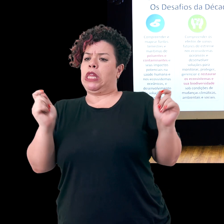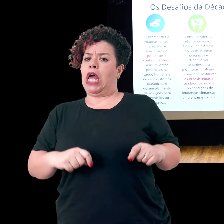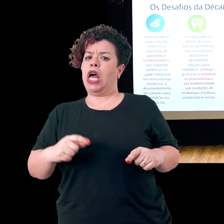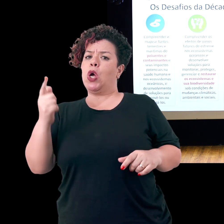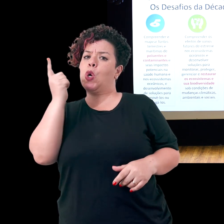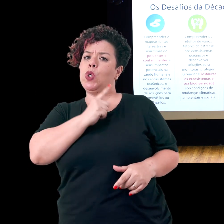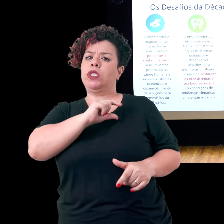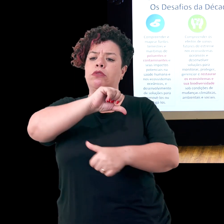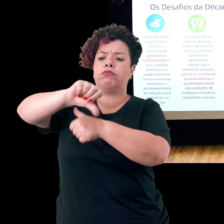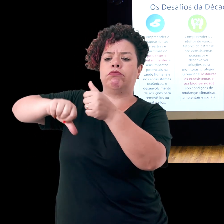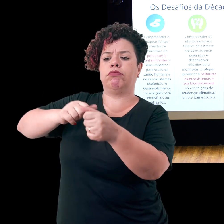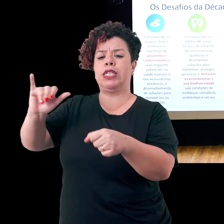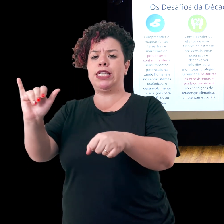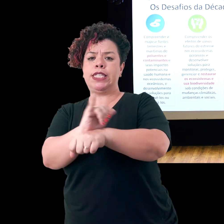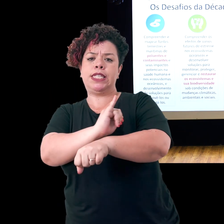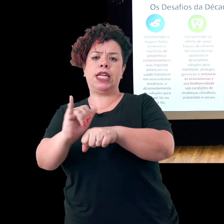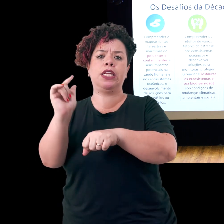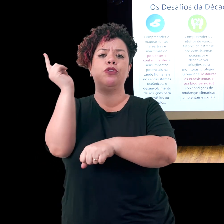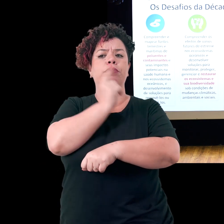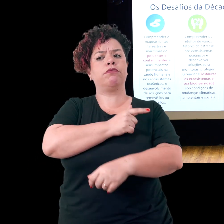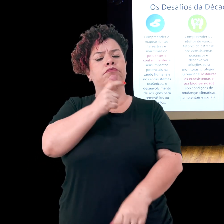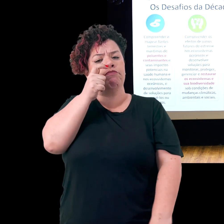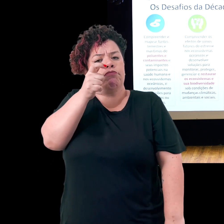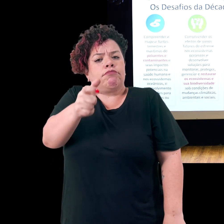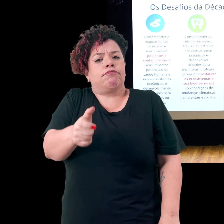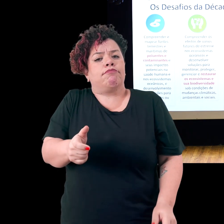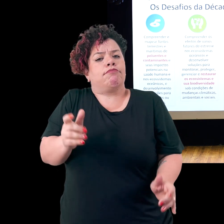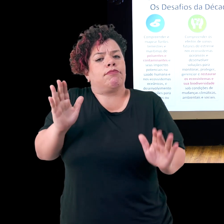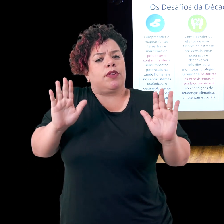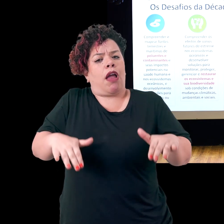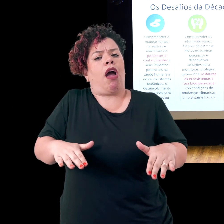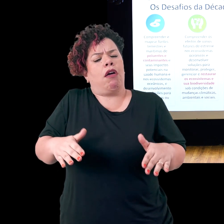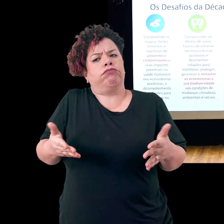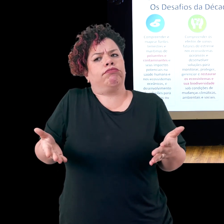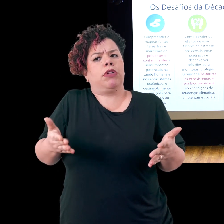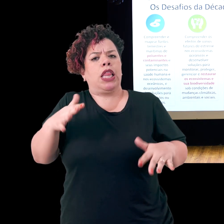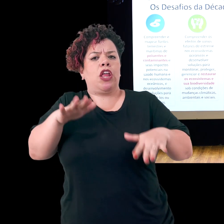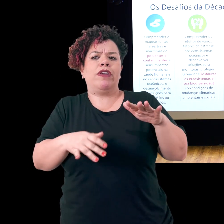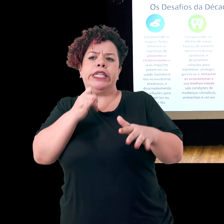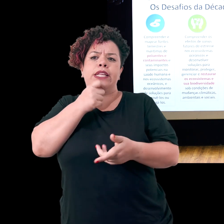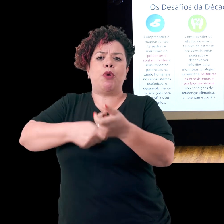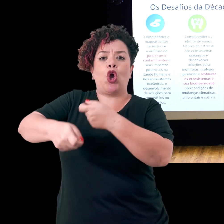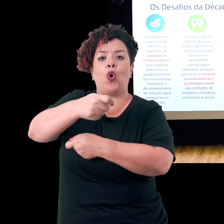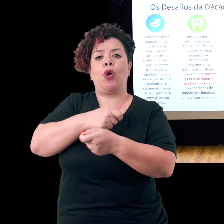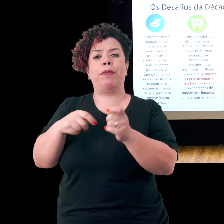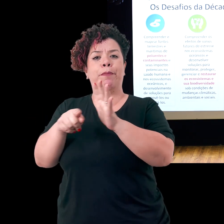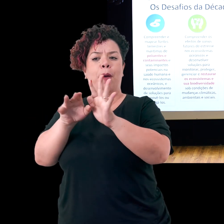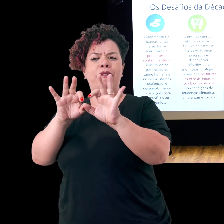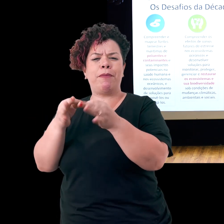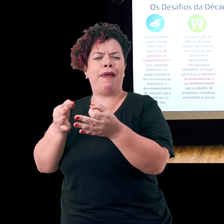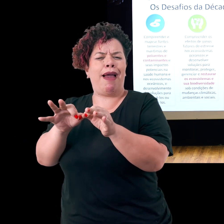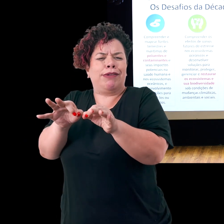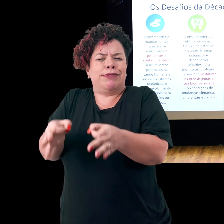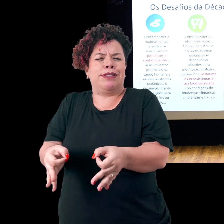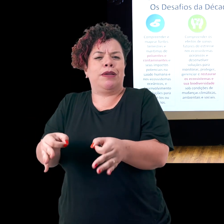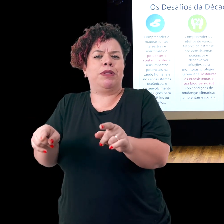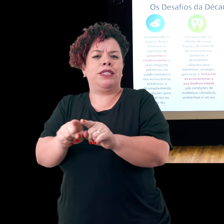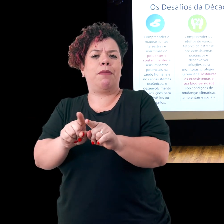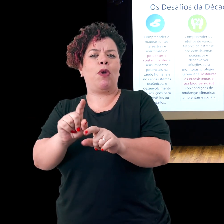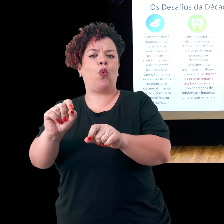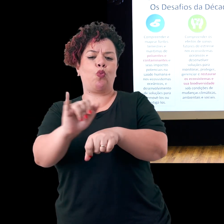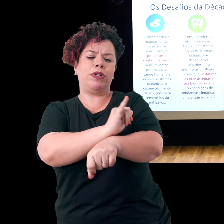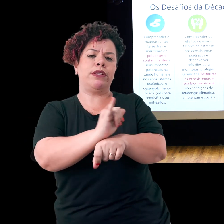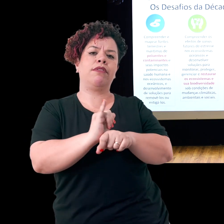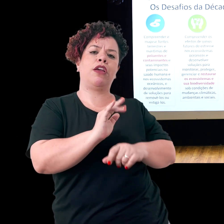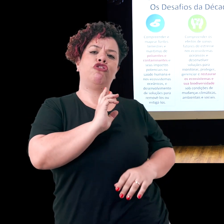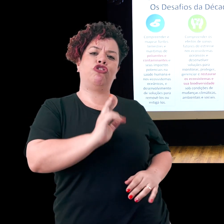né, levando para alternativas que podem ser interessantes, do ponto de vista de uma economia familiar, né, uma outra dinâmica para